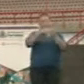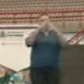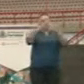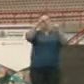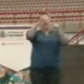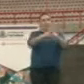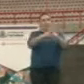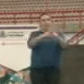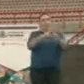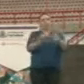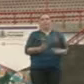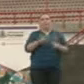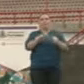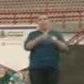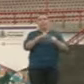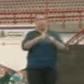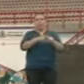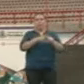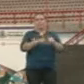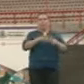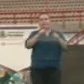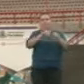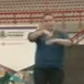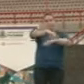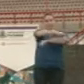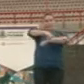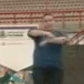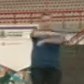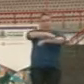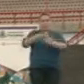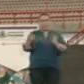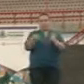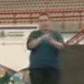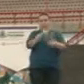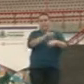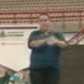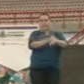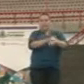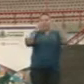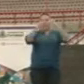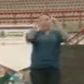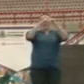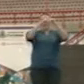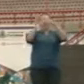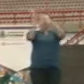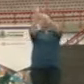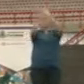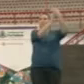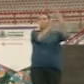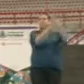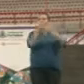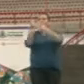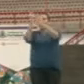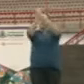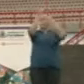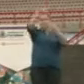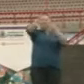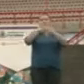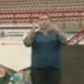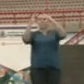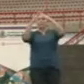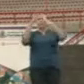literalmente, porque uma das coisas que o Renascimento fazia era arquitetura, então a própria igreja já era uma obra de arte, porque eu fazia uma igreja gótica,